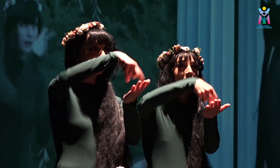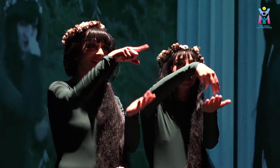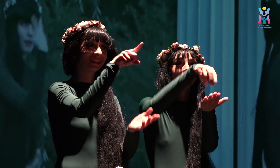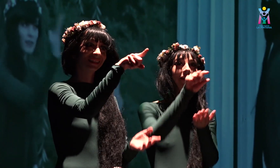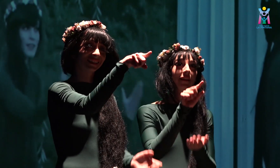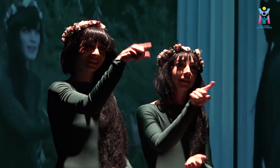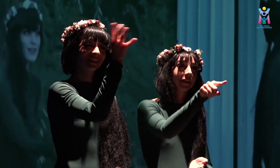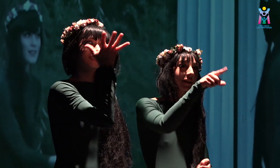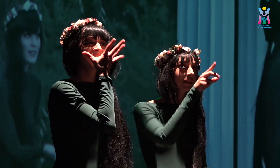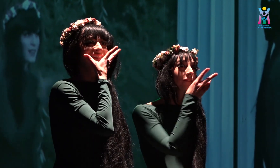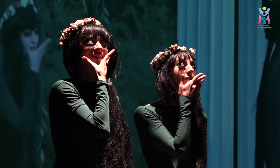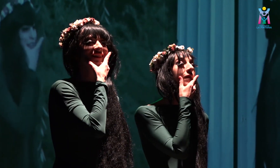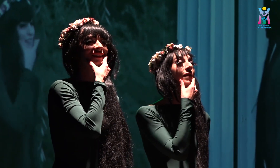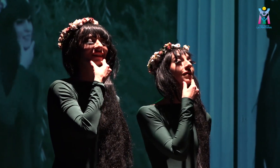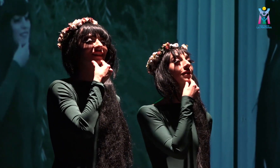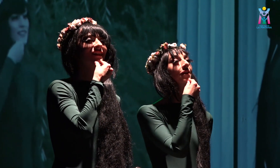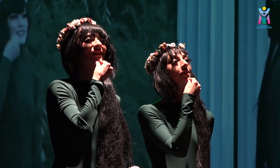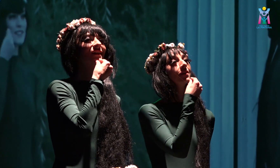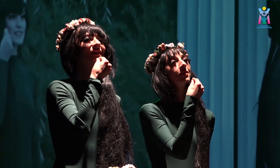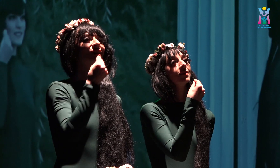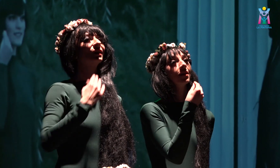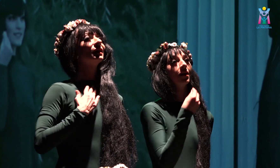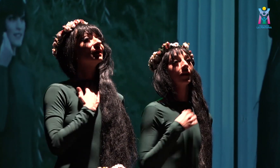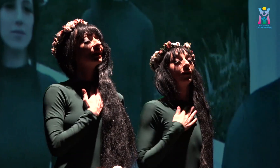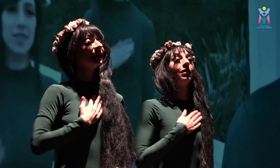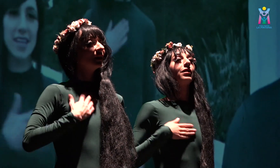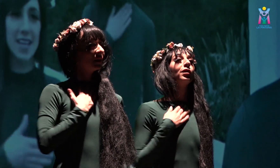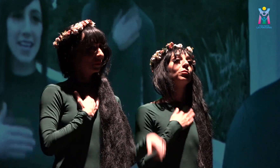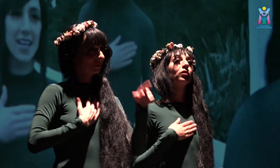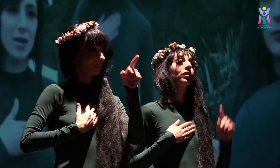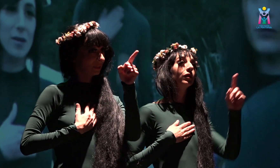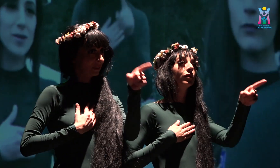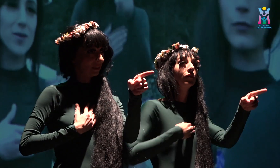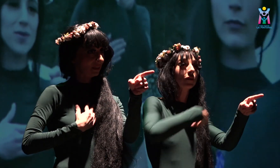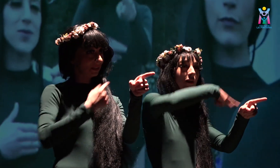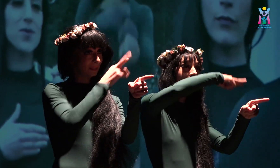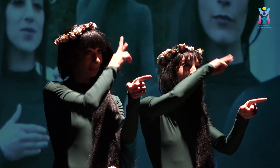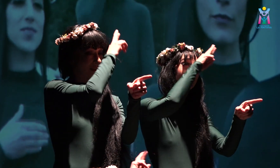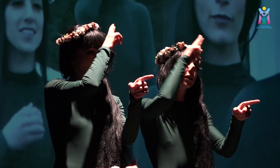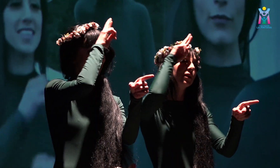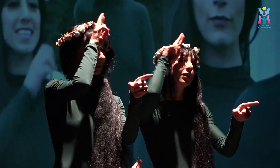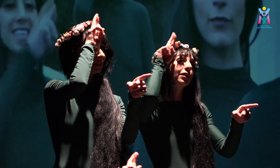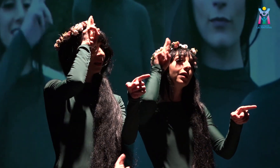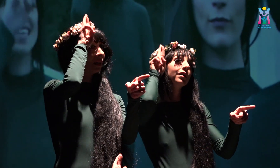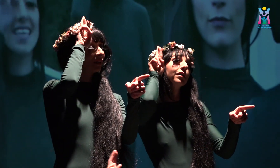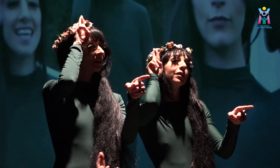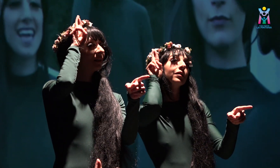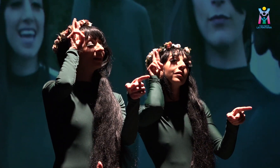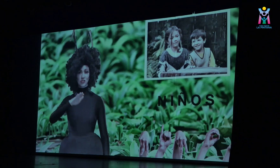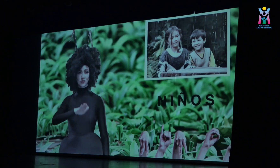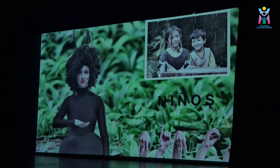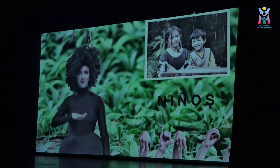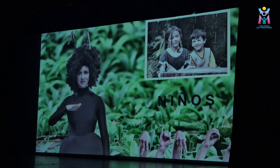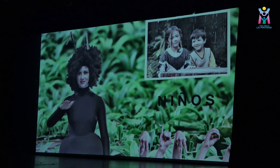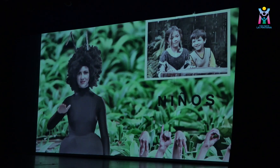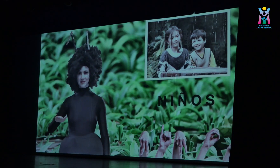Hoy vimos el arte en su máxima expresión de poder, cuando el espectáculo con canciones del legendario grupo musical infantil Mazapán logró llegar a